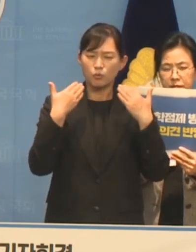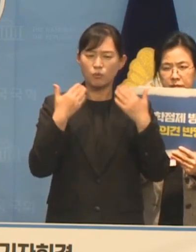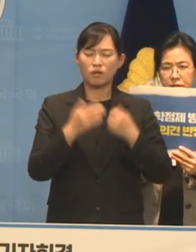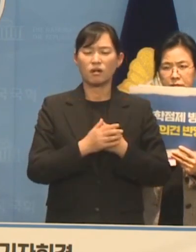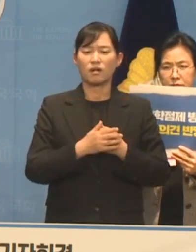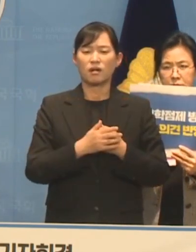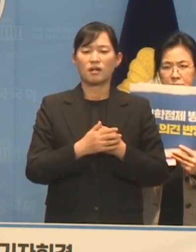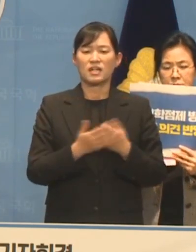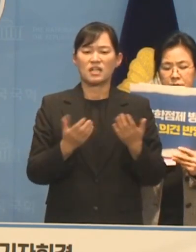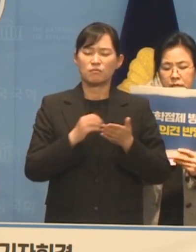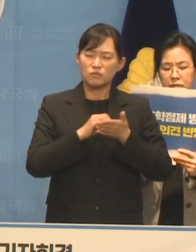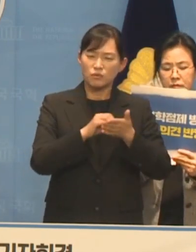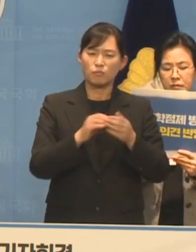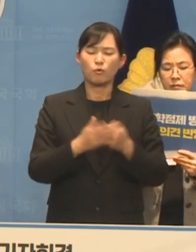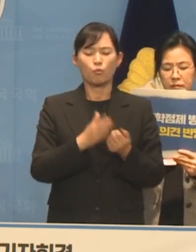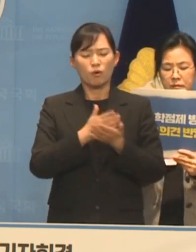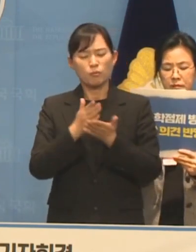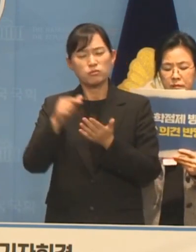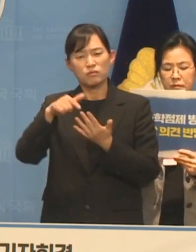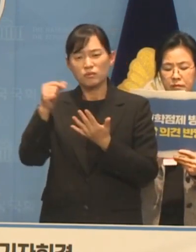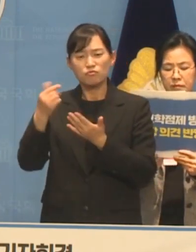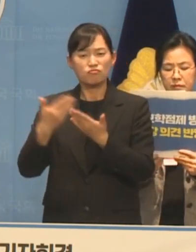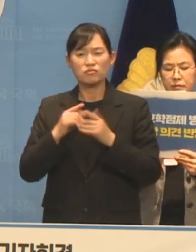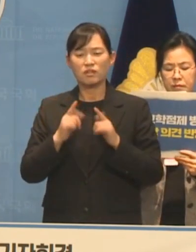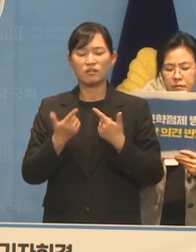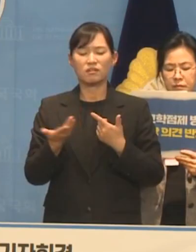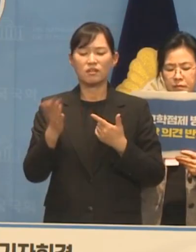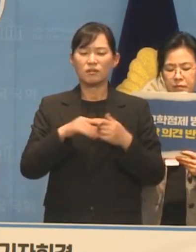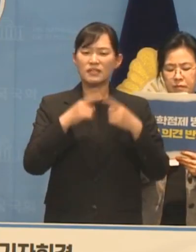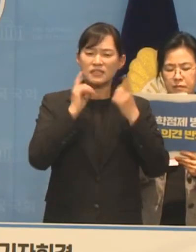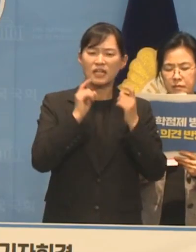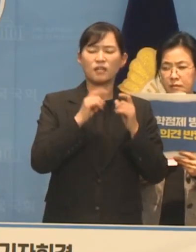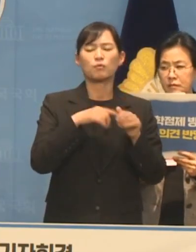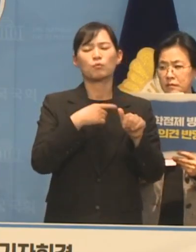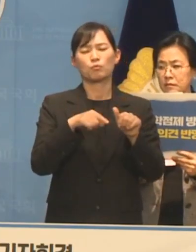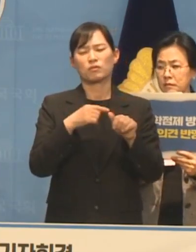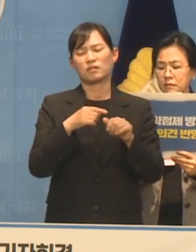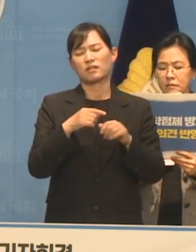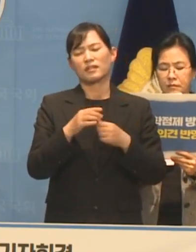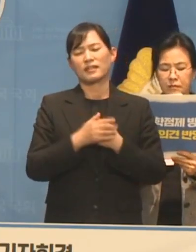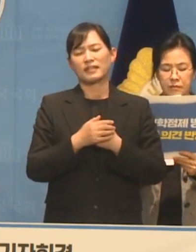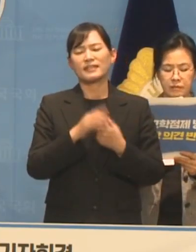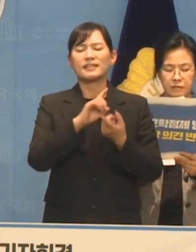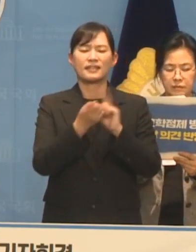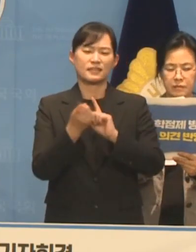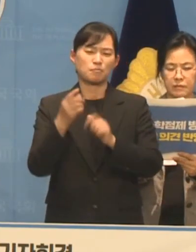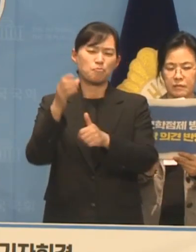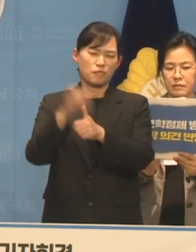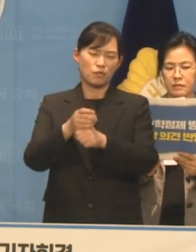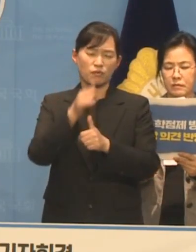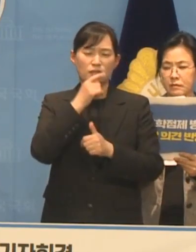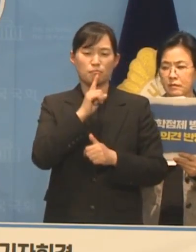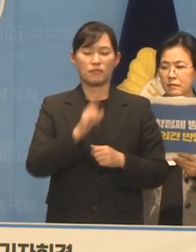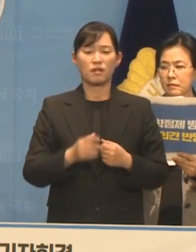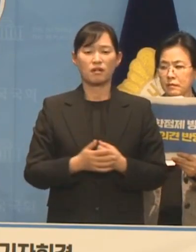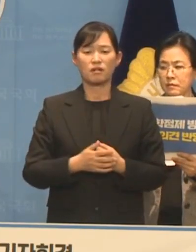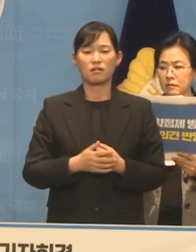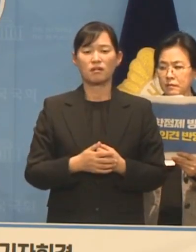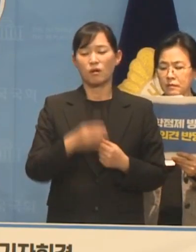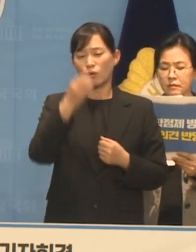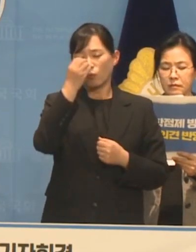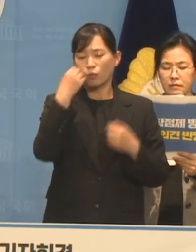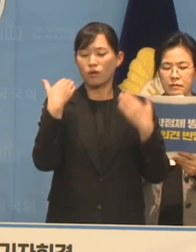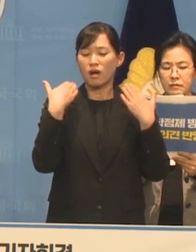선택 정보를 제공하지 않으면서 사교육 시장이 이를 대체하고 있다라고 지적했습니다. 고교학점제의